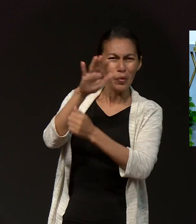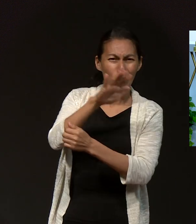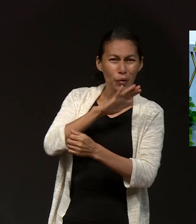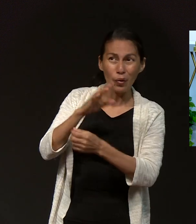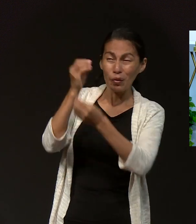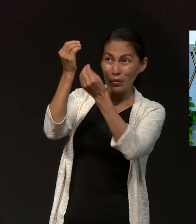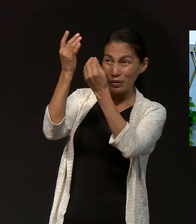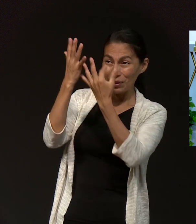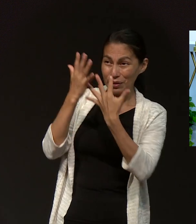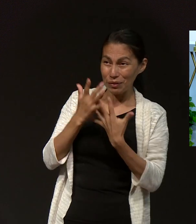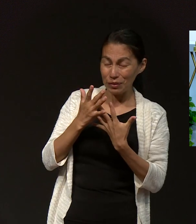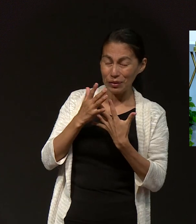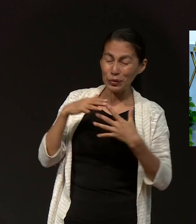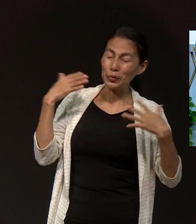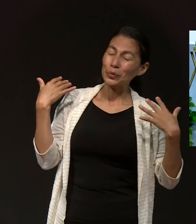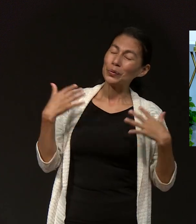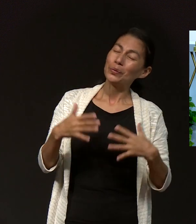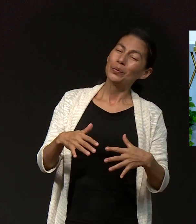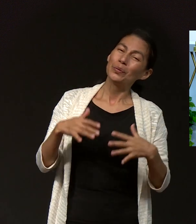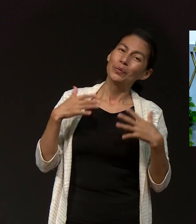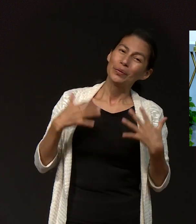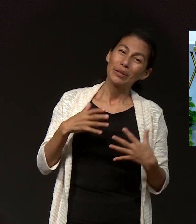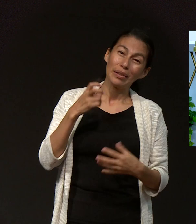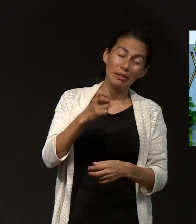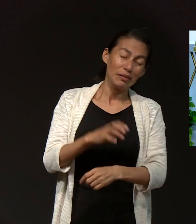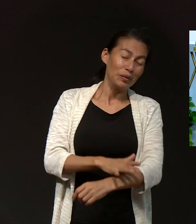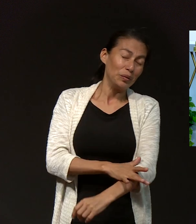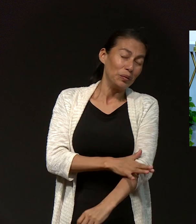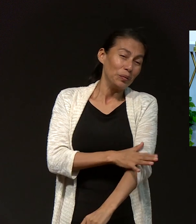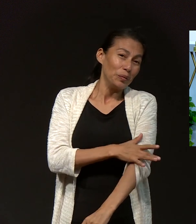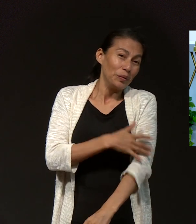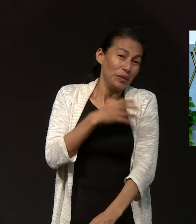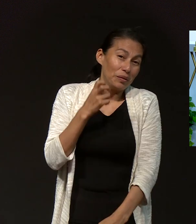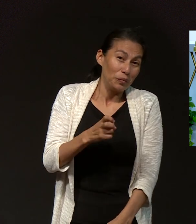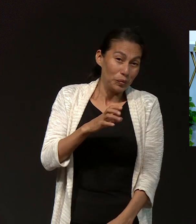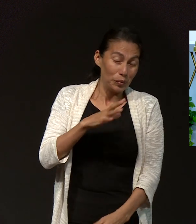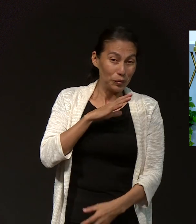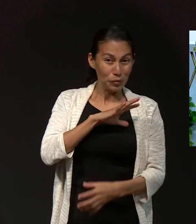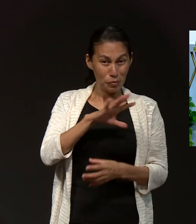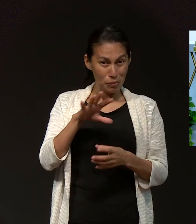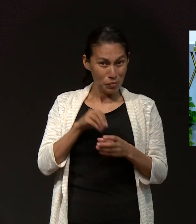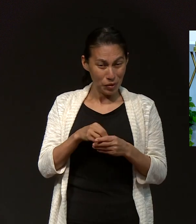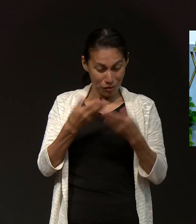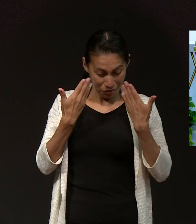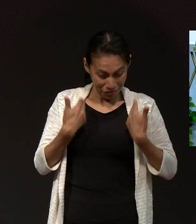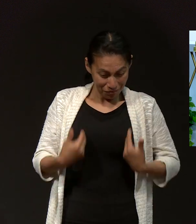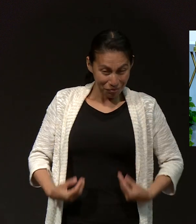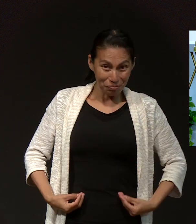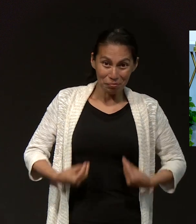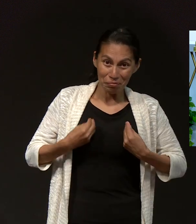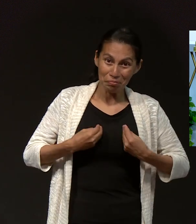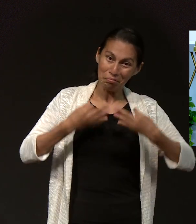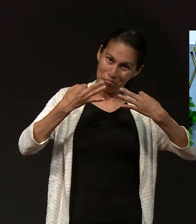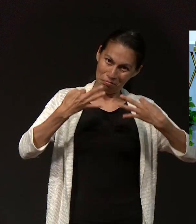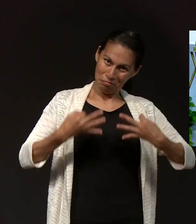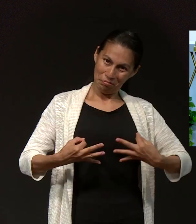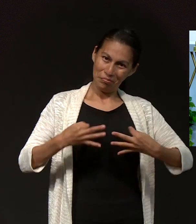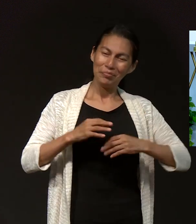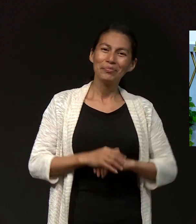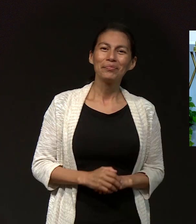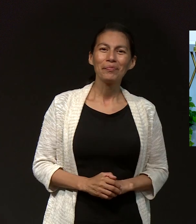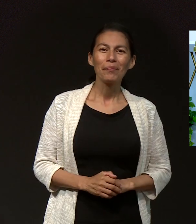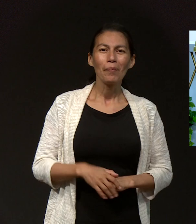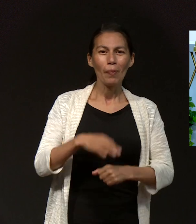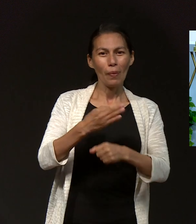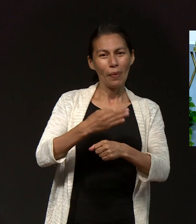alabar a Dios por todo lo bueno que has recibido en la vida. El fenómeno es extraordinario para tu plenitud de